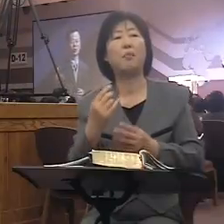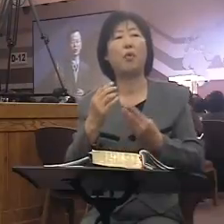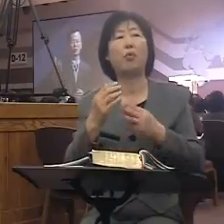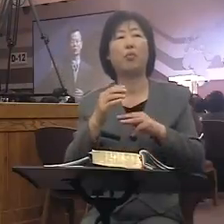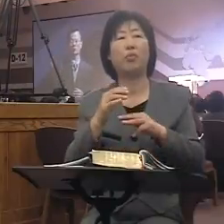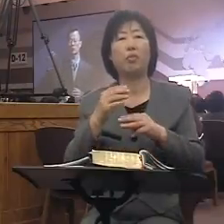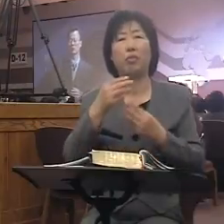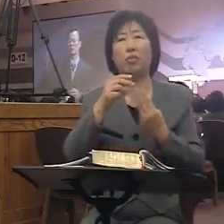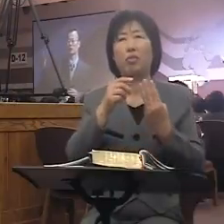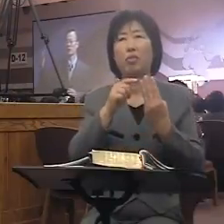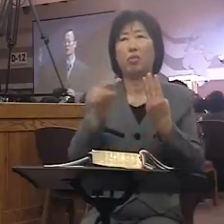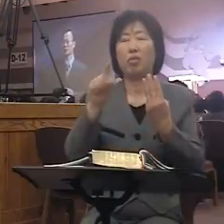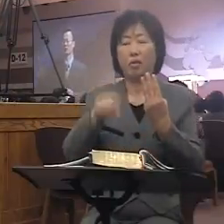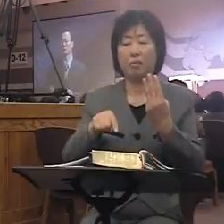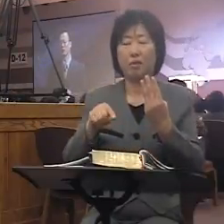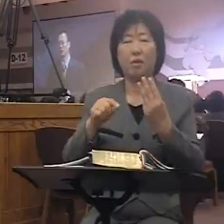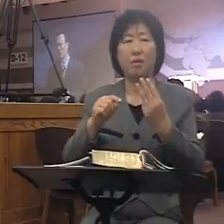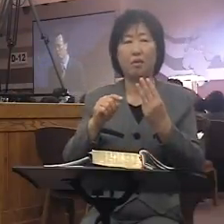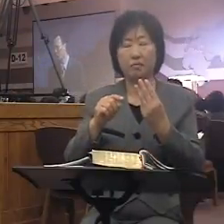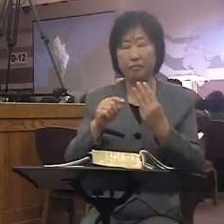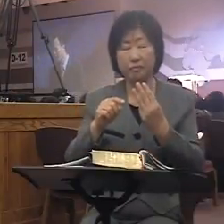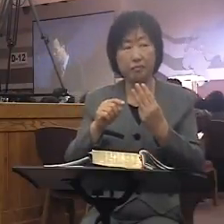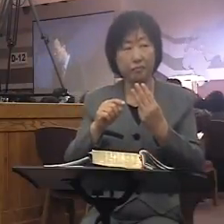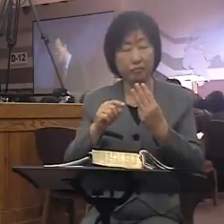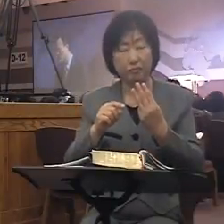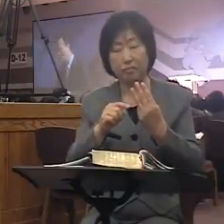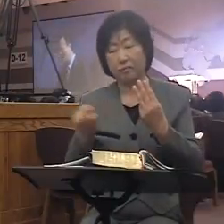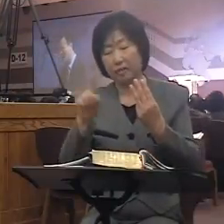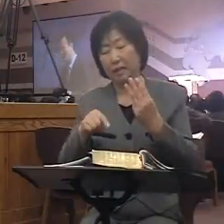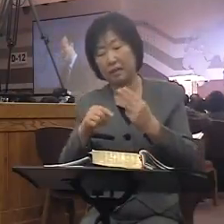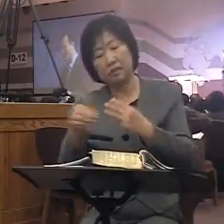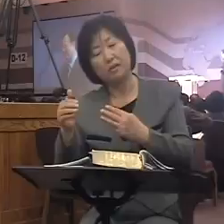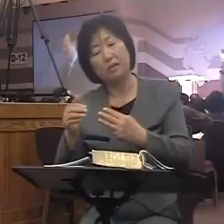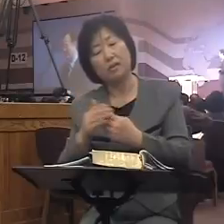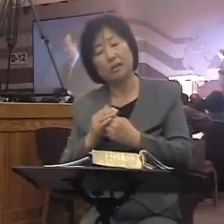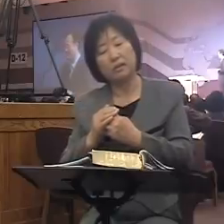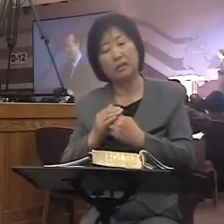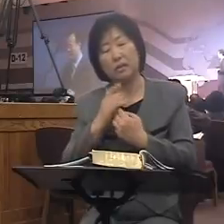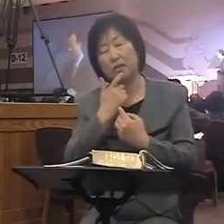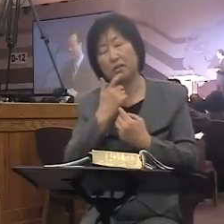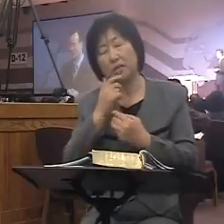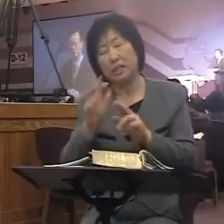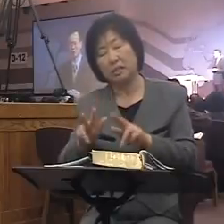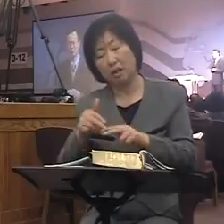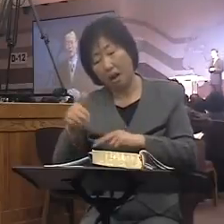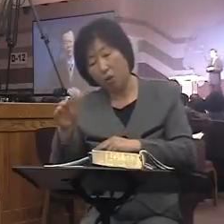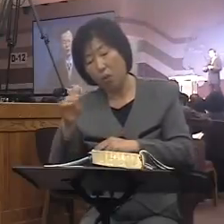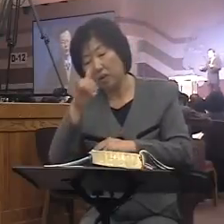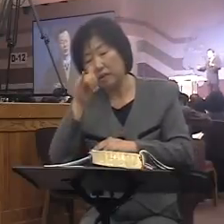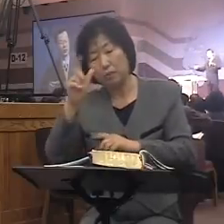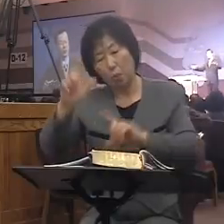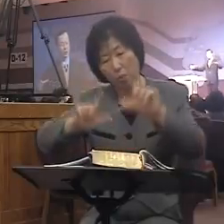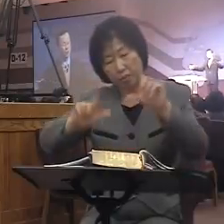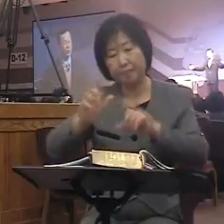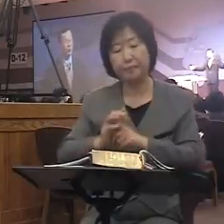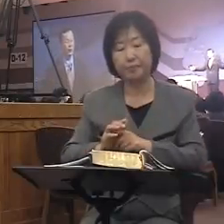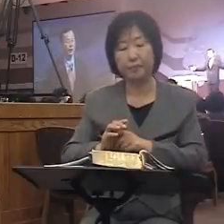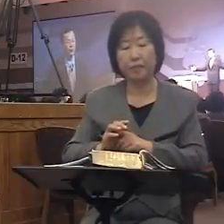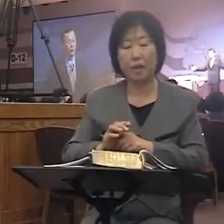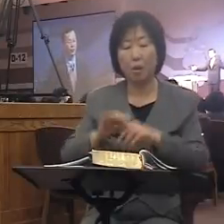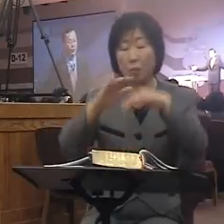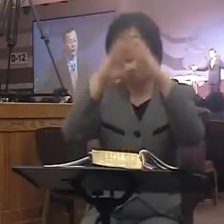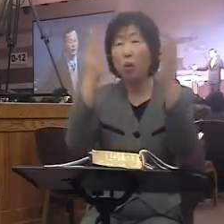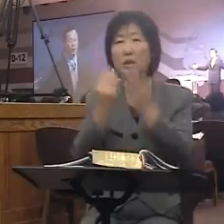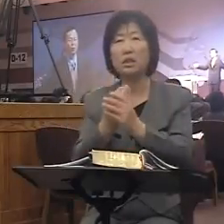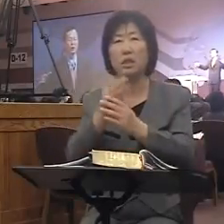누구도 동정을 줄 수 없는 그러한 모습을 띠고 야곱은 지금 가고 있었습니다. 그러한 모습에 모든 것이 이제 실패로